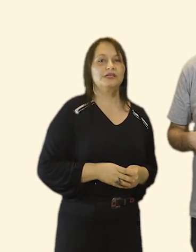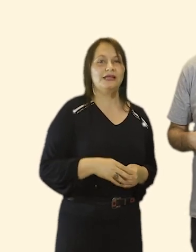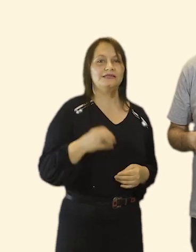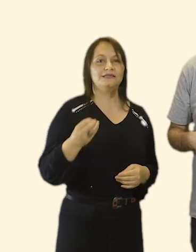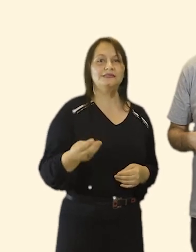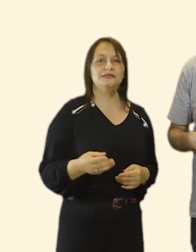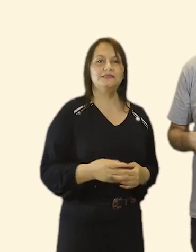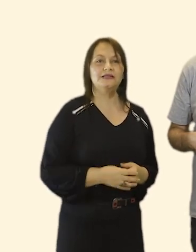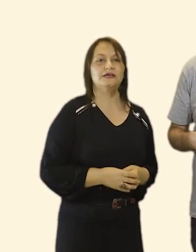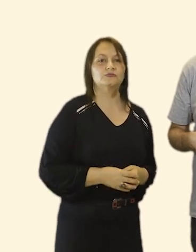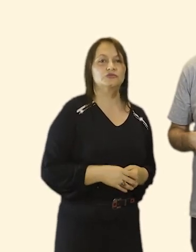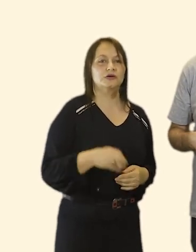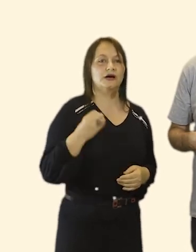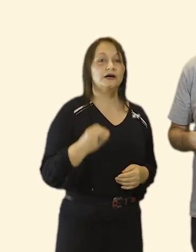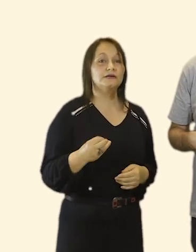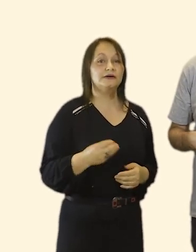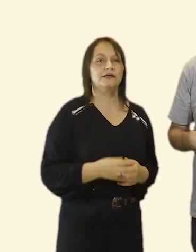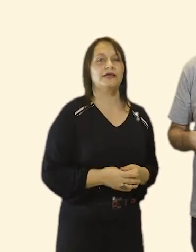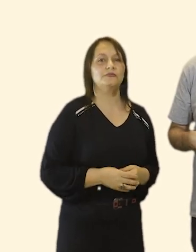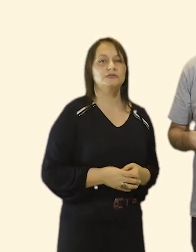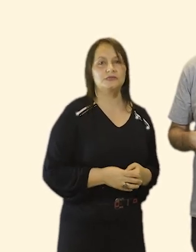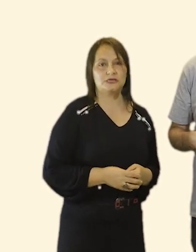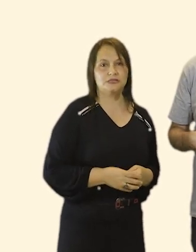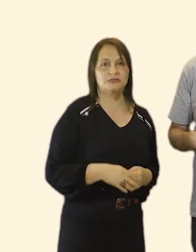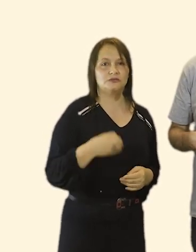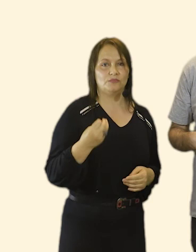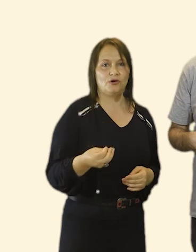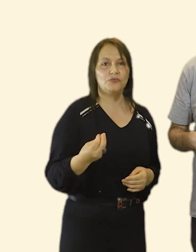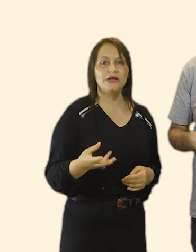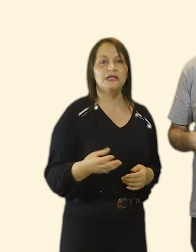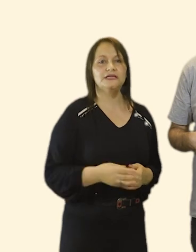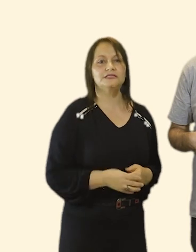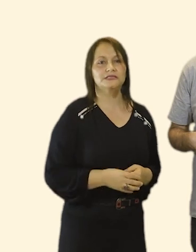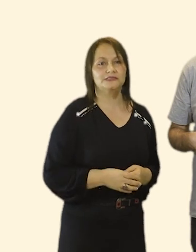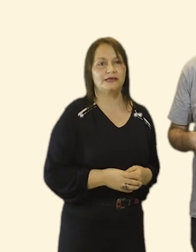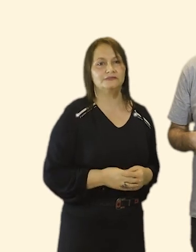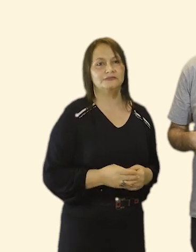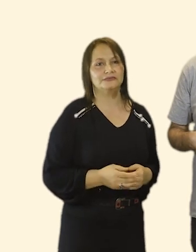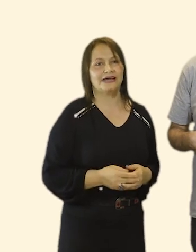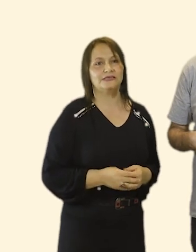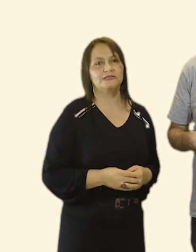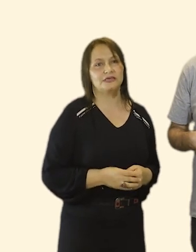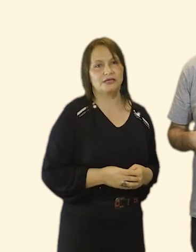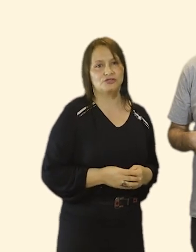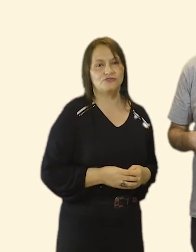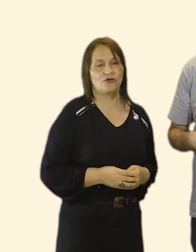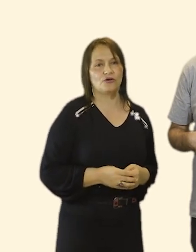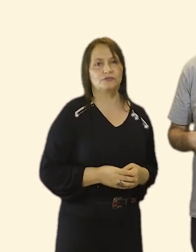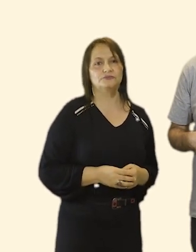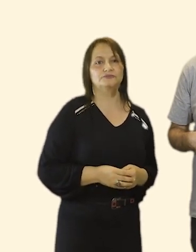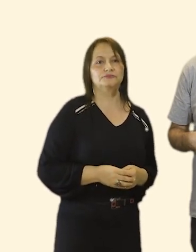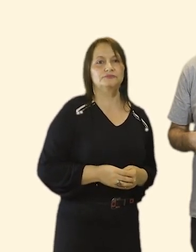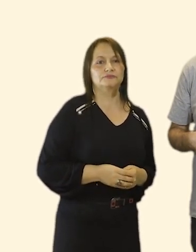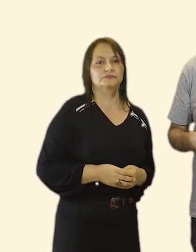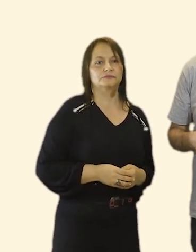último, na letra D, teremos... Hunger Games is more realistic than 1984.